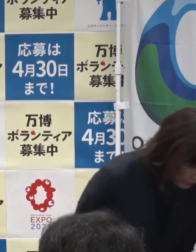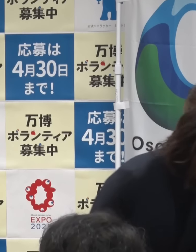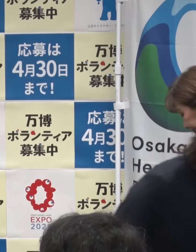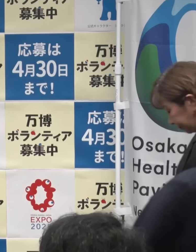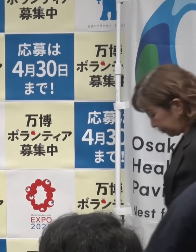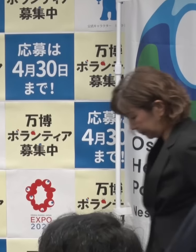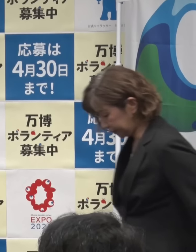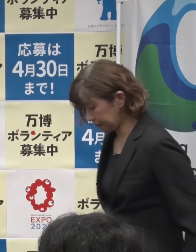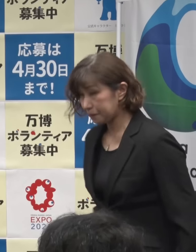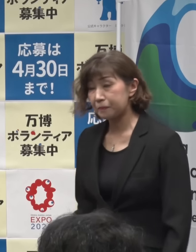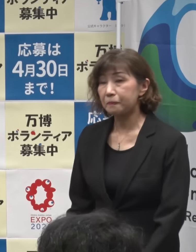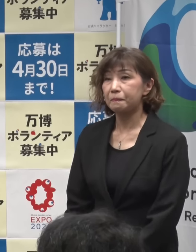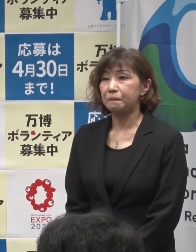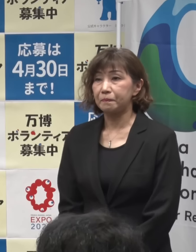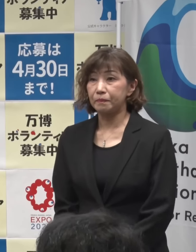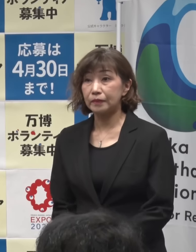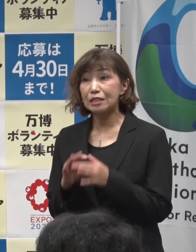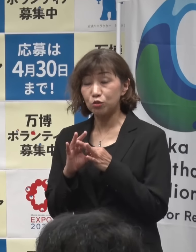であの、